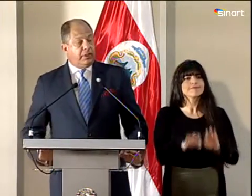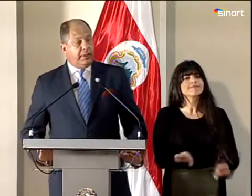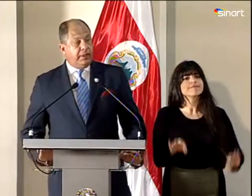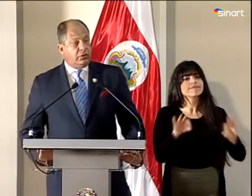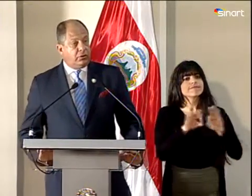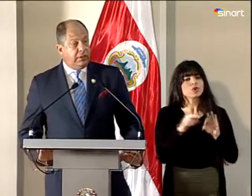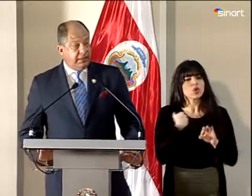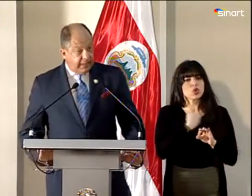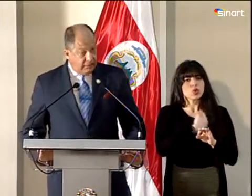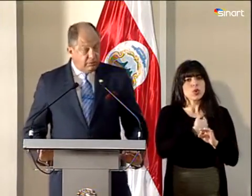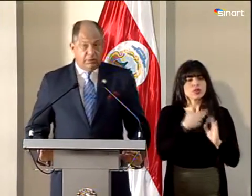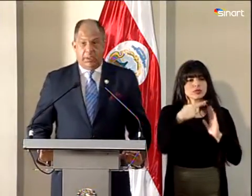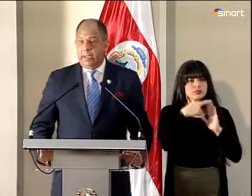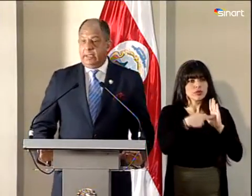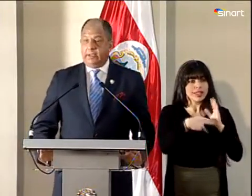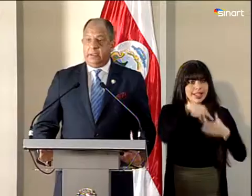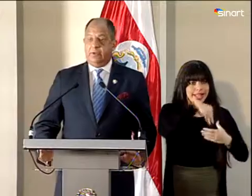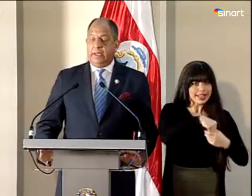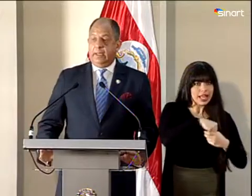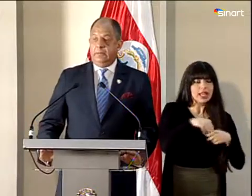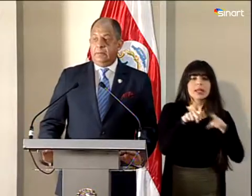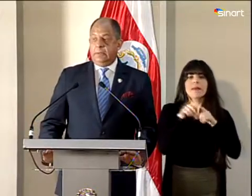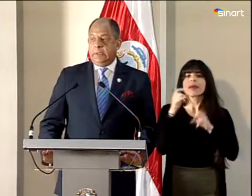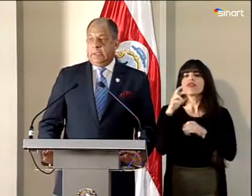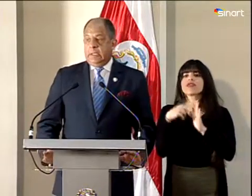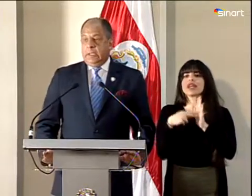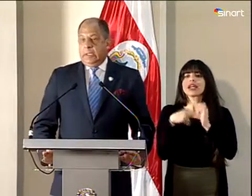nuestro ordenamiento interno e internacional.